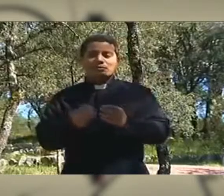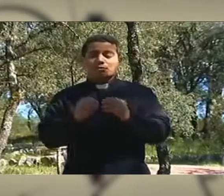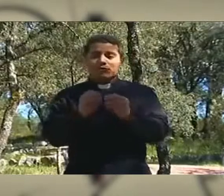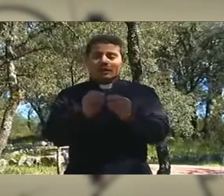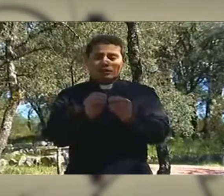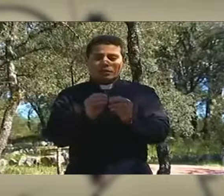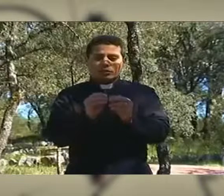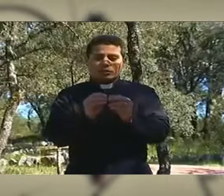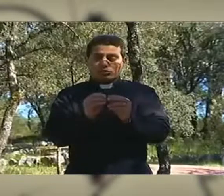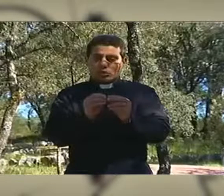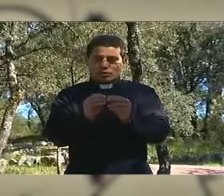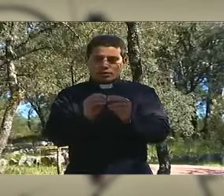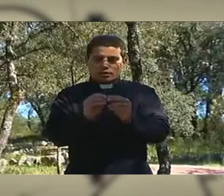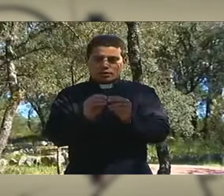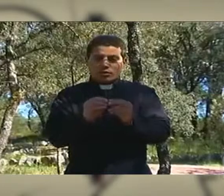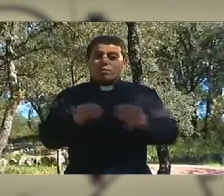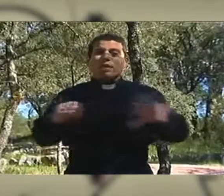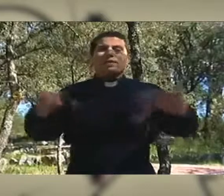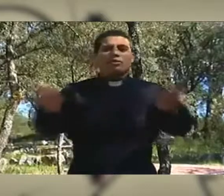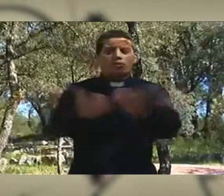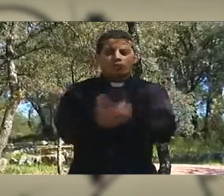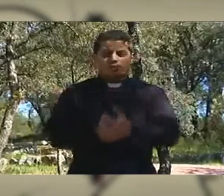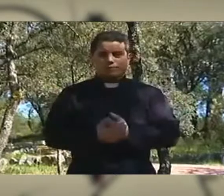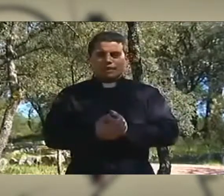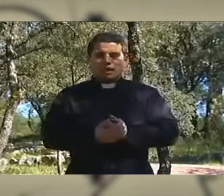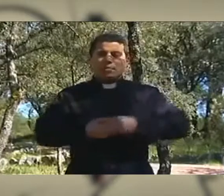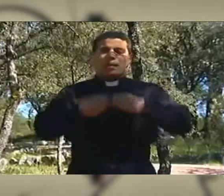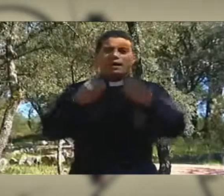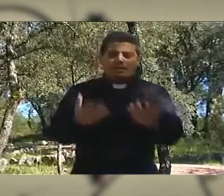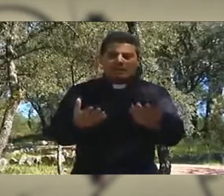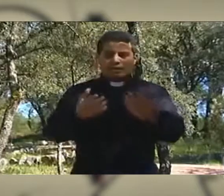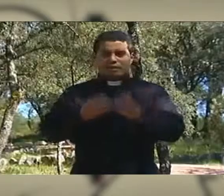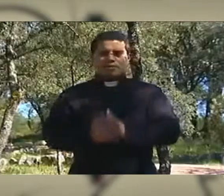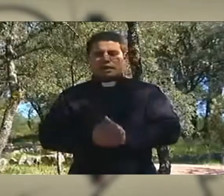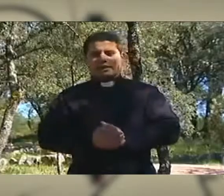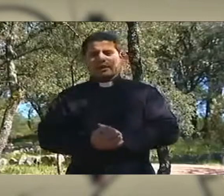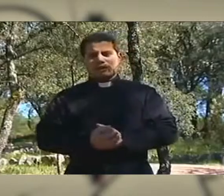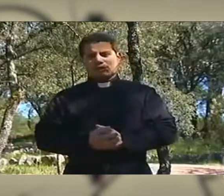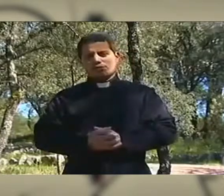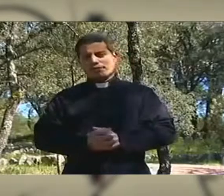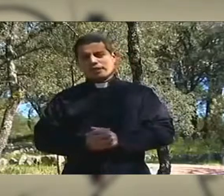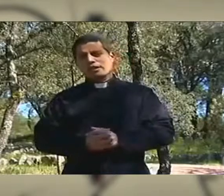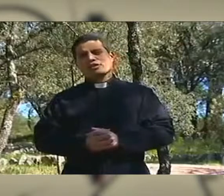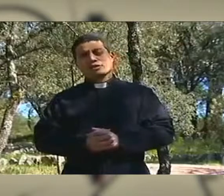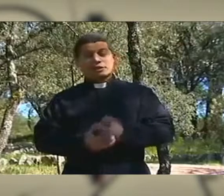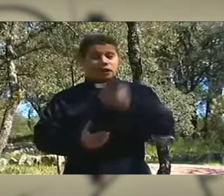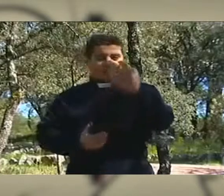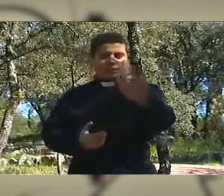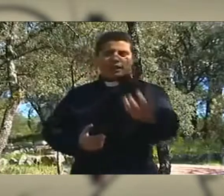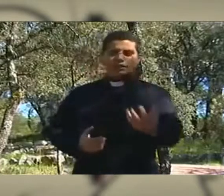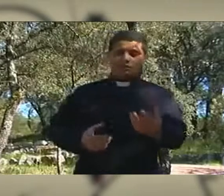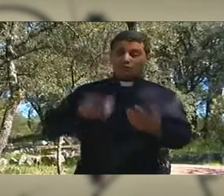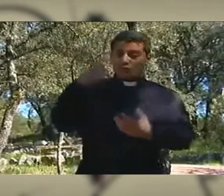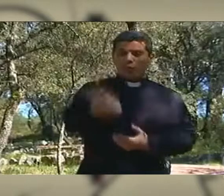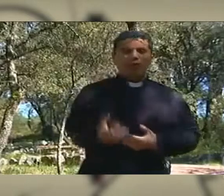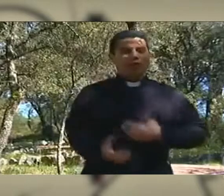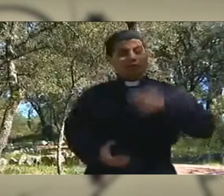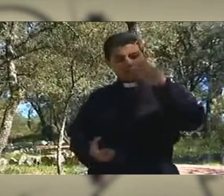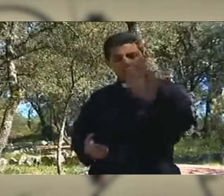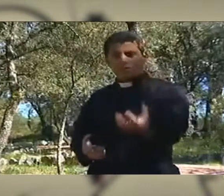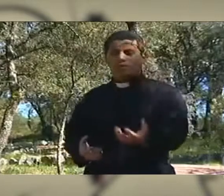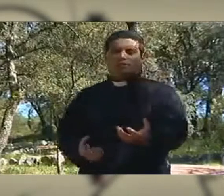De abril, dia de São Marcelino. Os santos nos ensinam que, independente da nossa idade, ou ainda